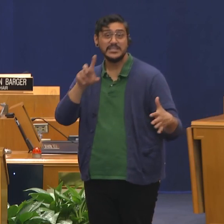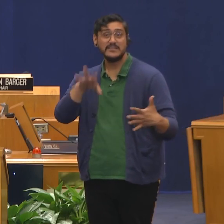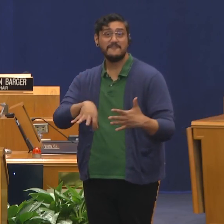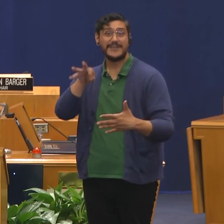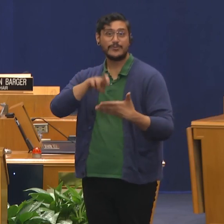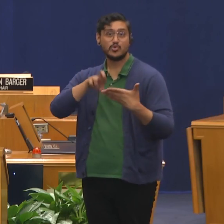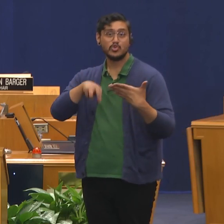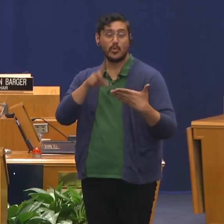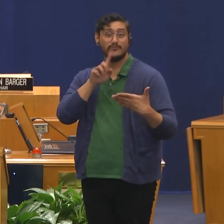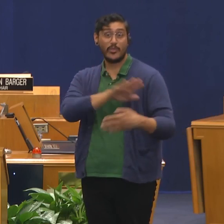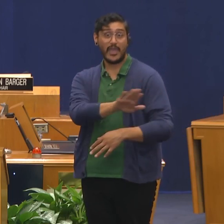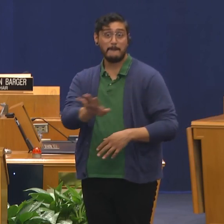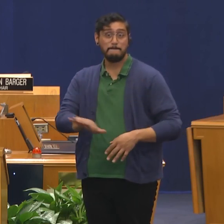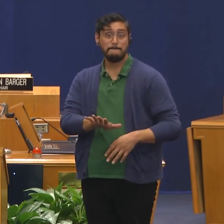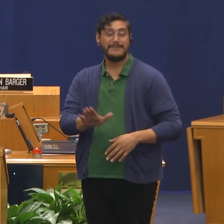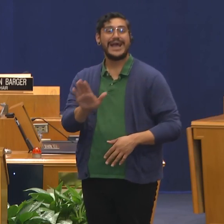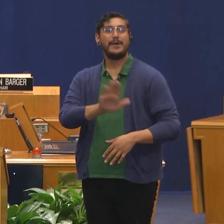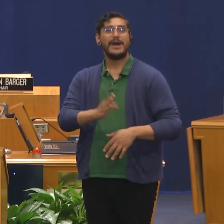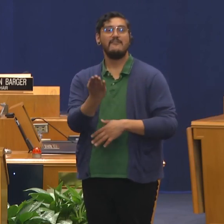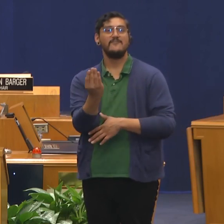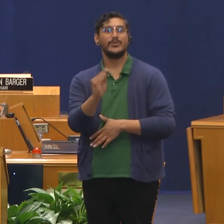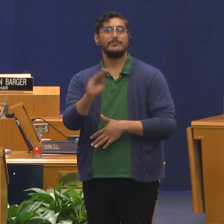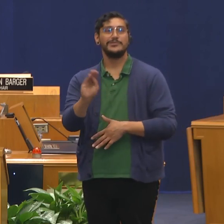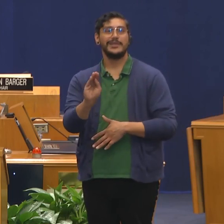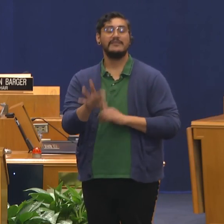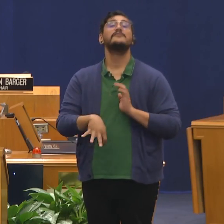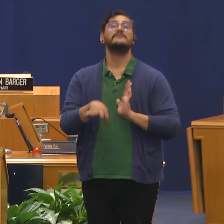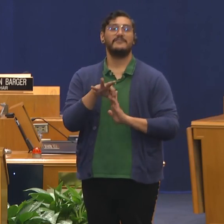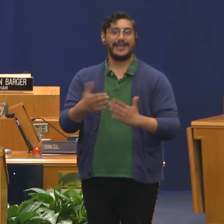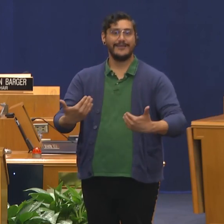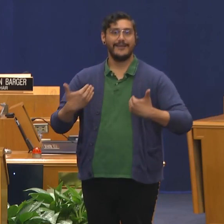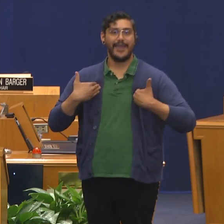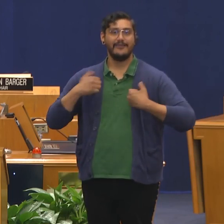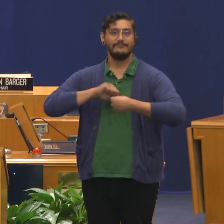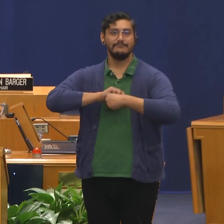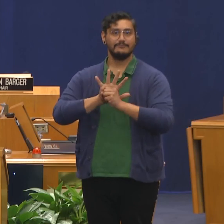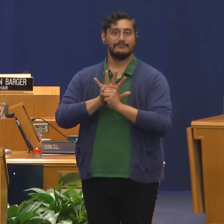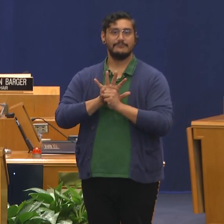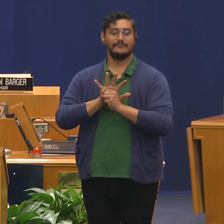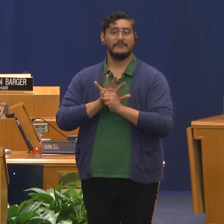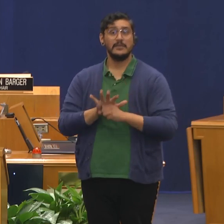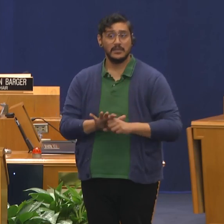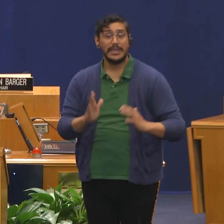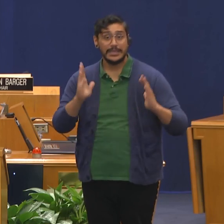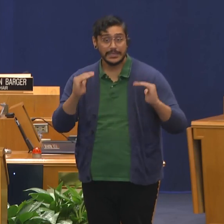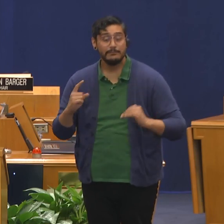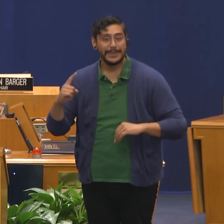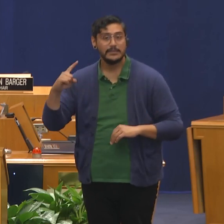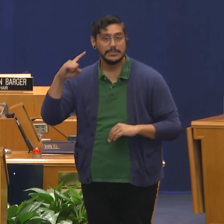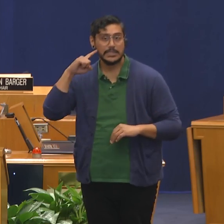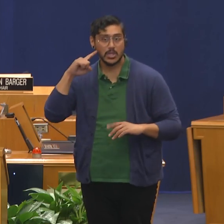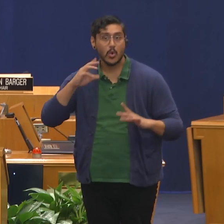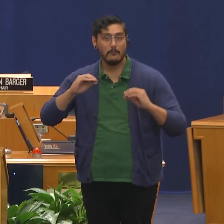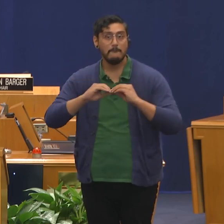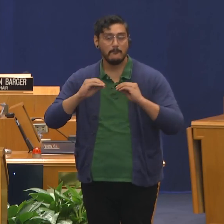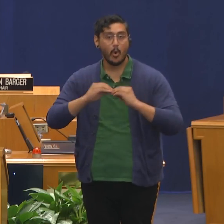Ángeles. El 14% fueron positivas. Esperamos escuchar más sobre la capacidad.